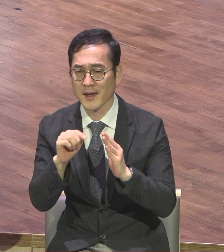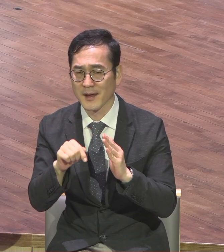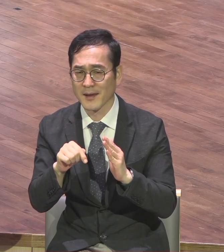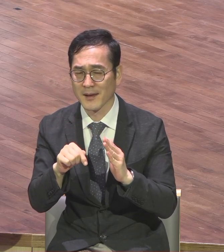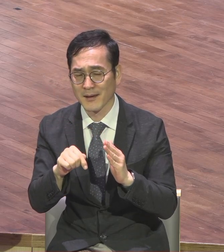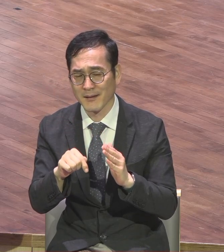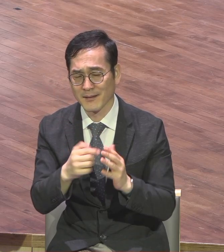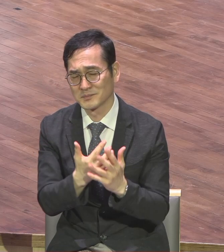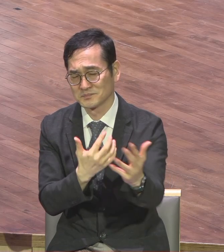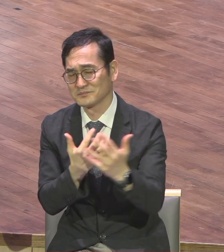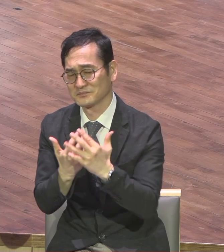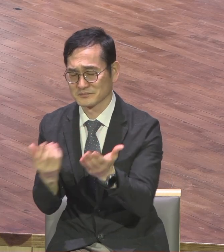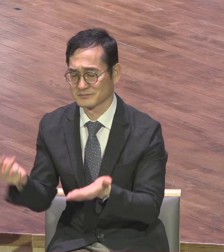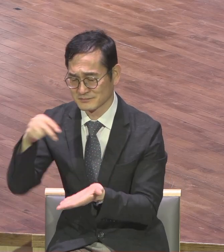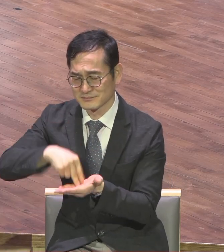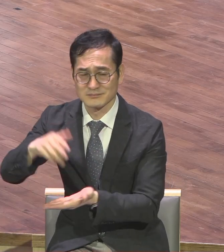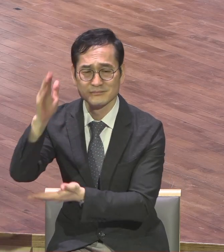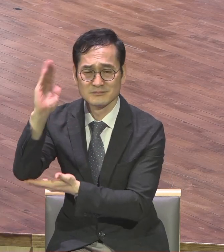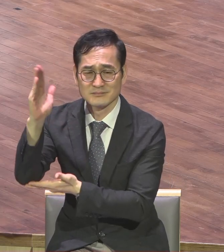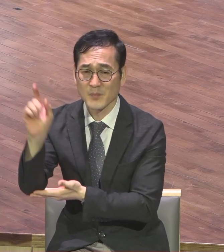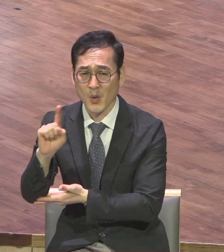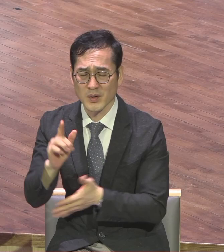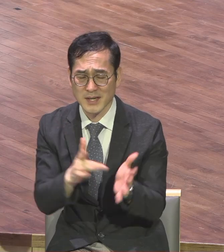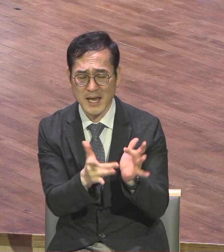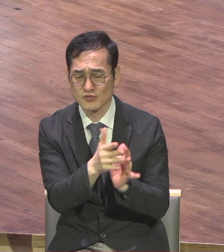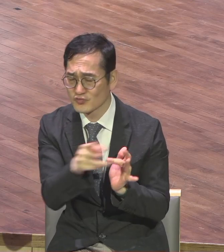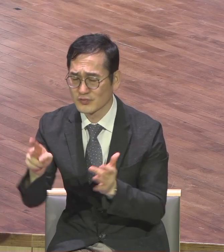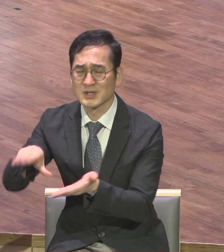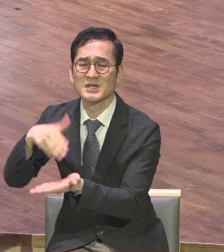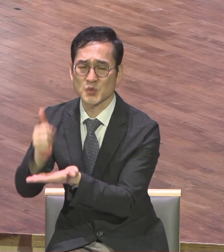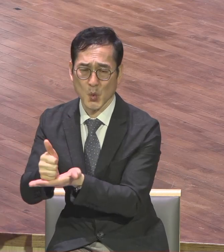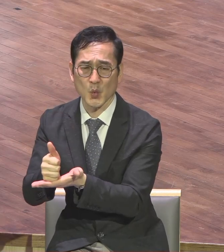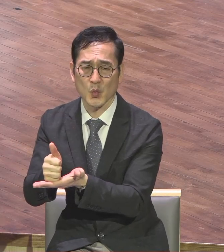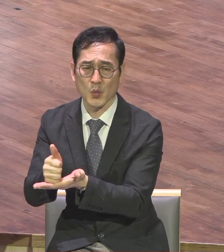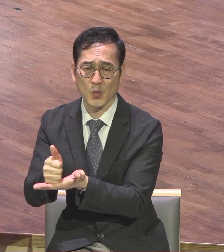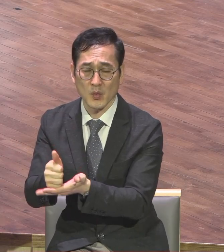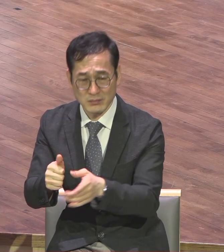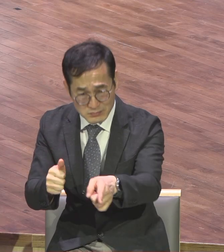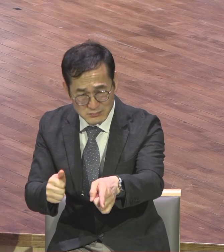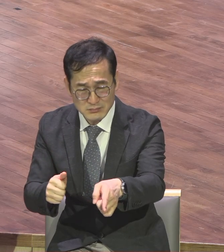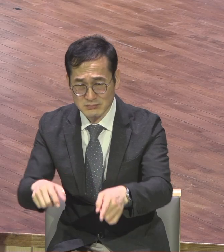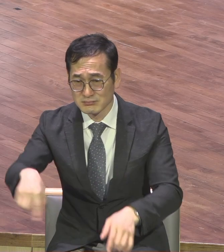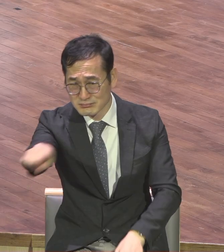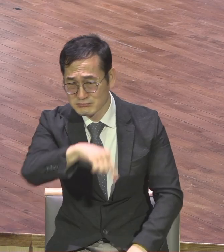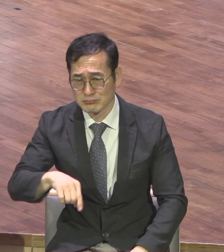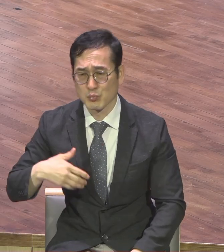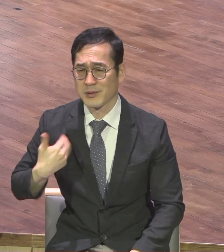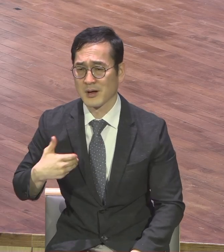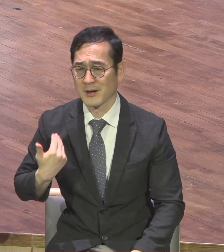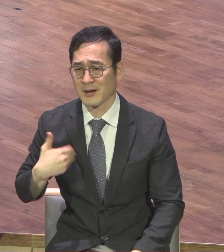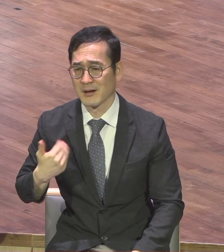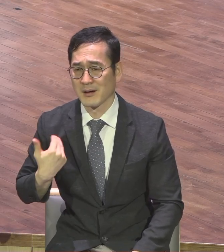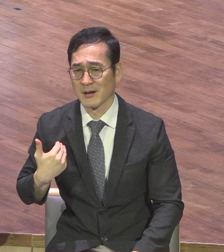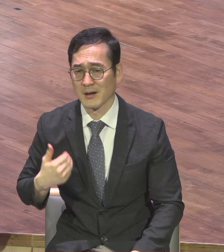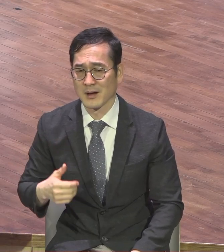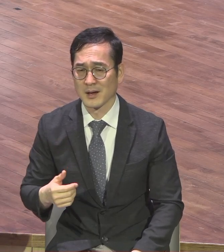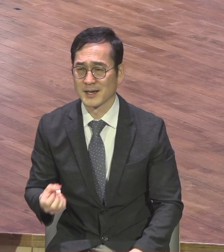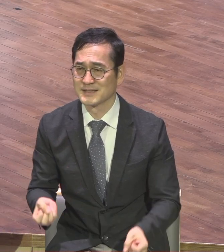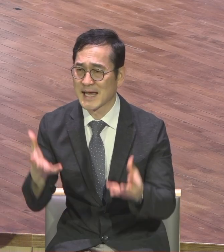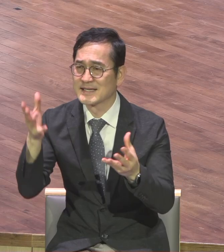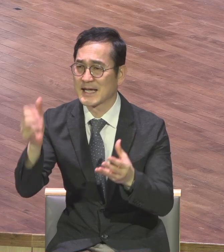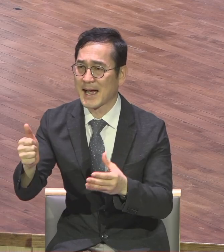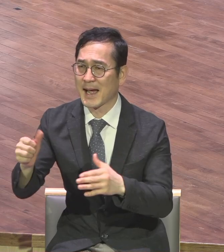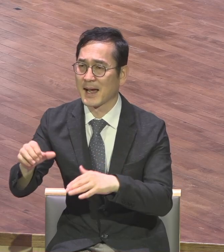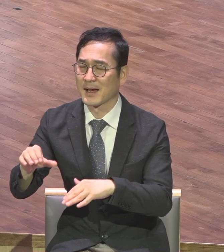말하겠어? 예수가 그리스도다. 그거 몰라요. 세밀하게 선지자 제사장왕 예수님